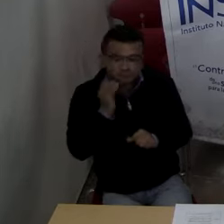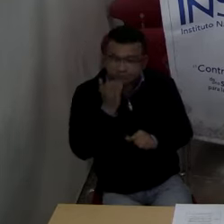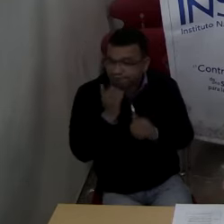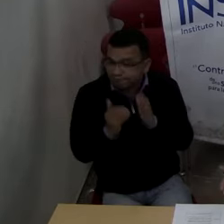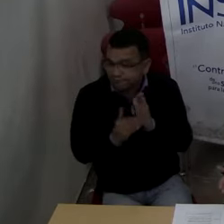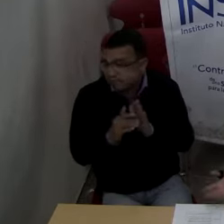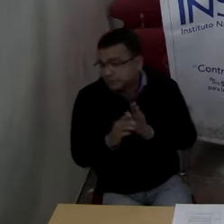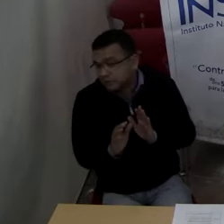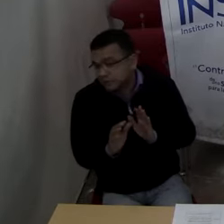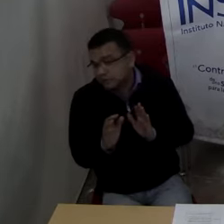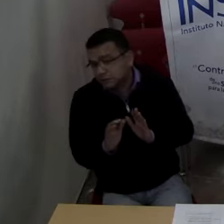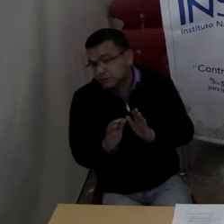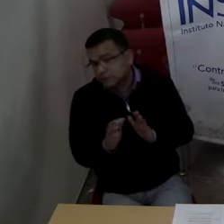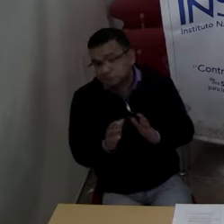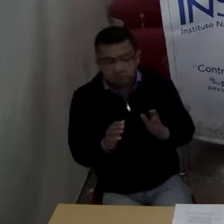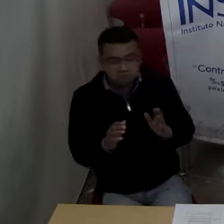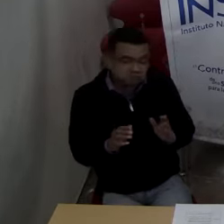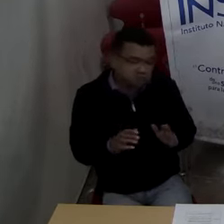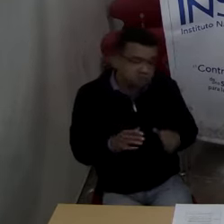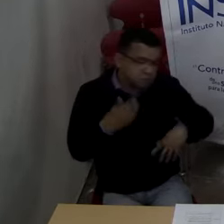de una ronda o de